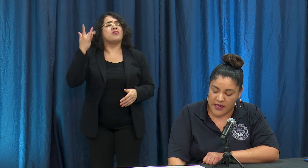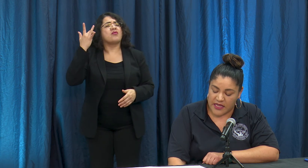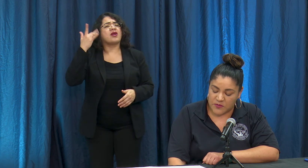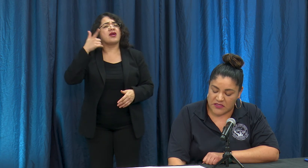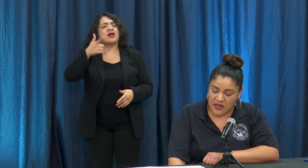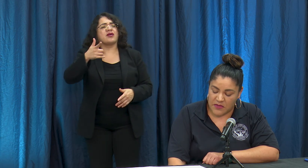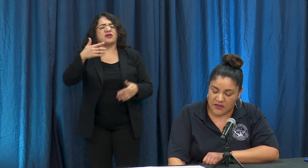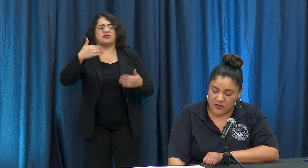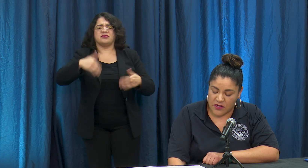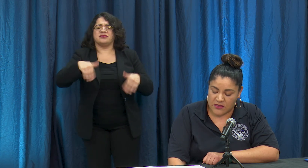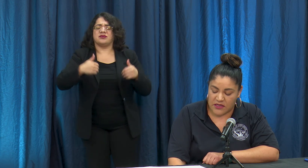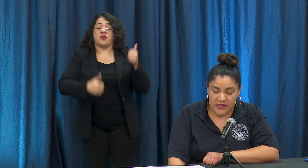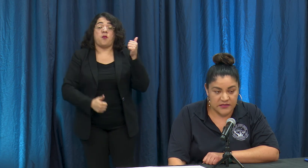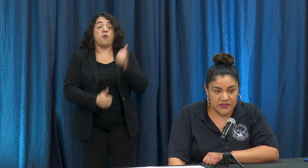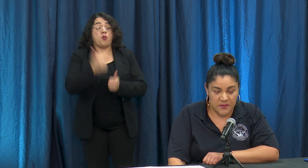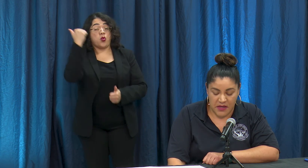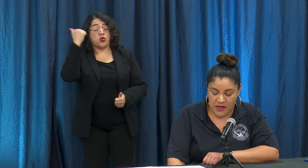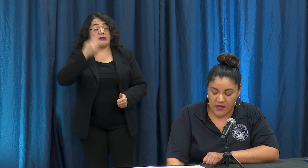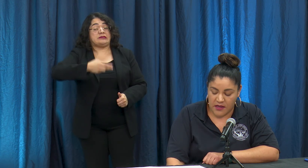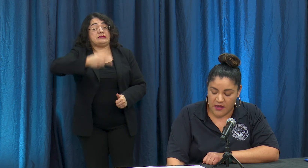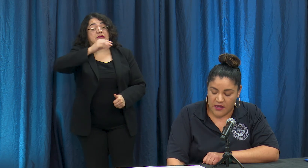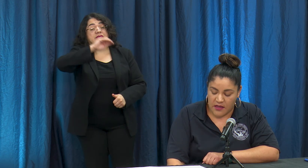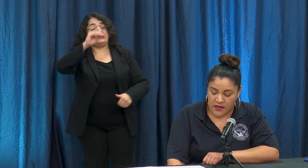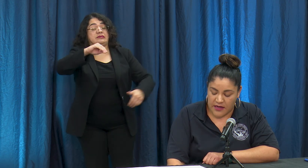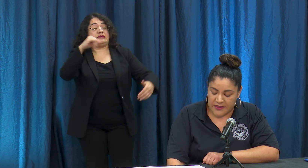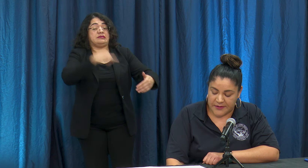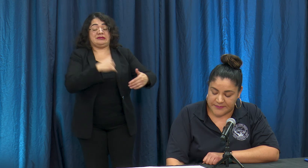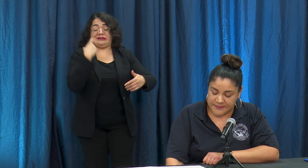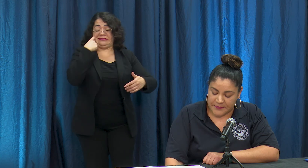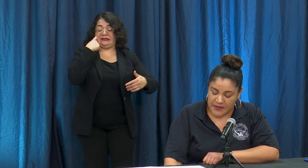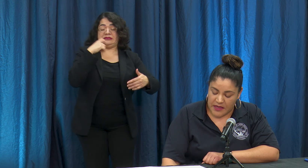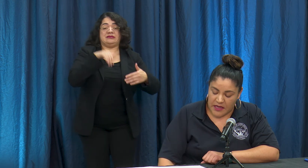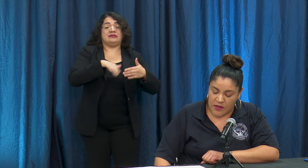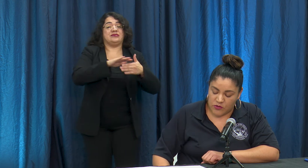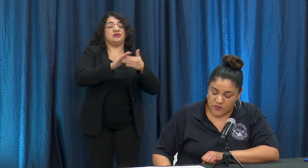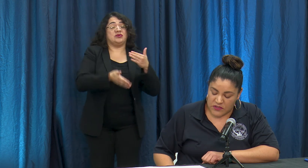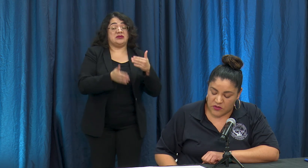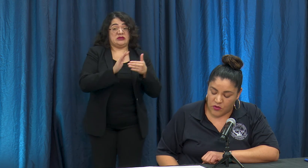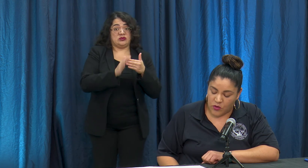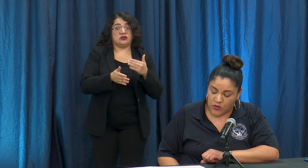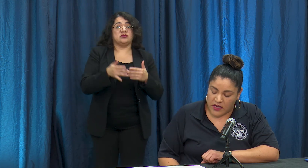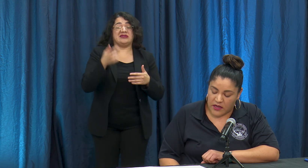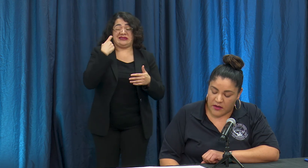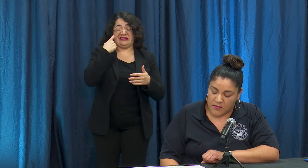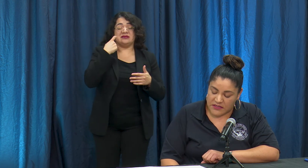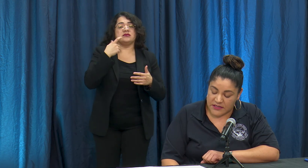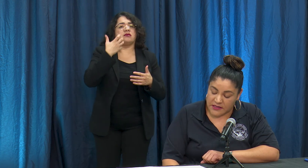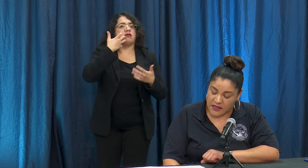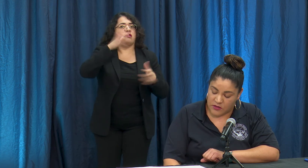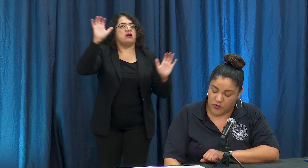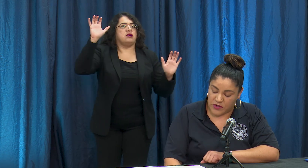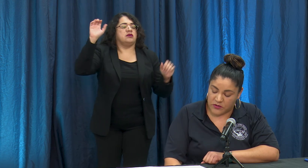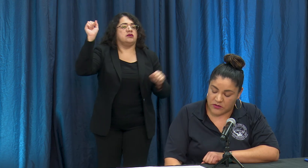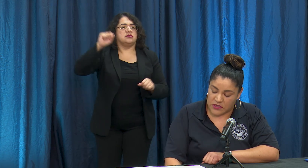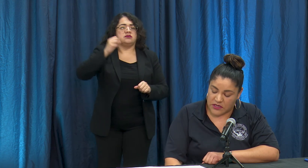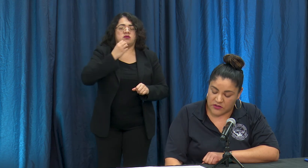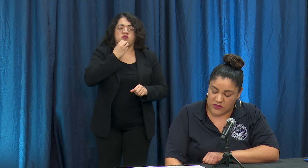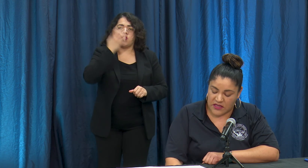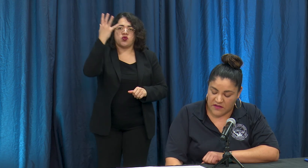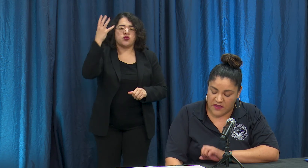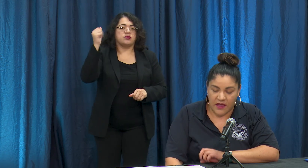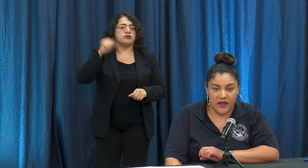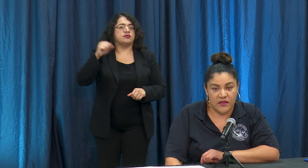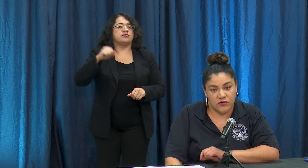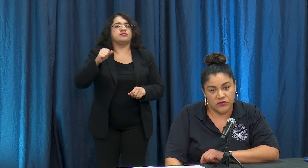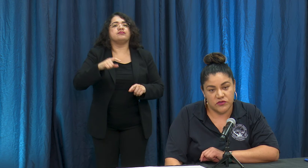hogar, especialmente durante esta semana cálida. Hemos visto una meseta de números y eso